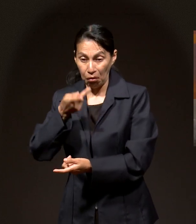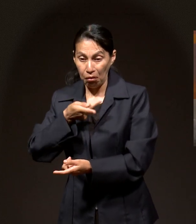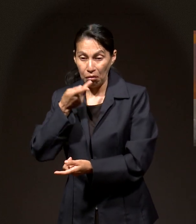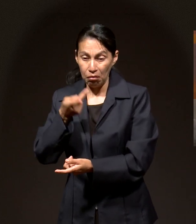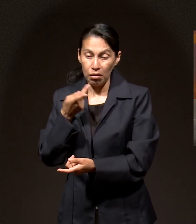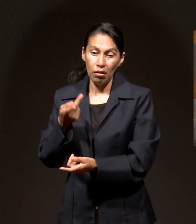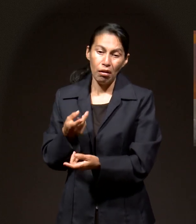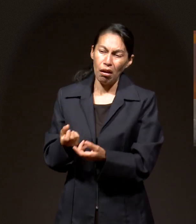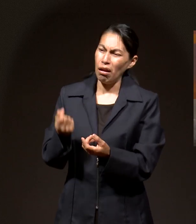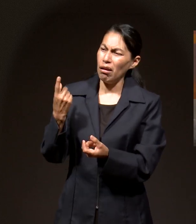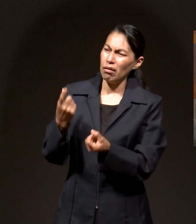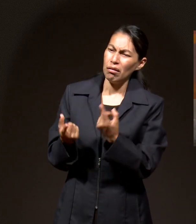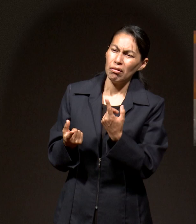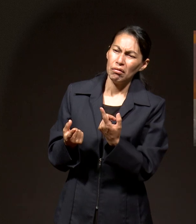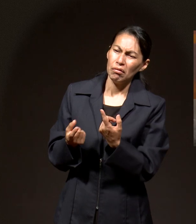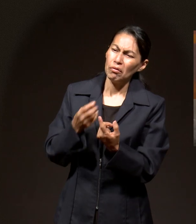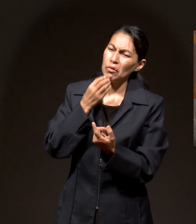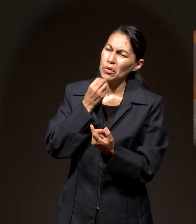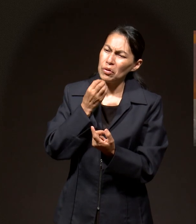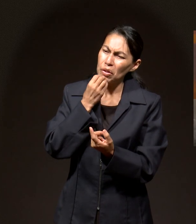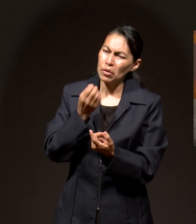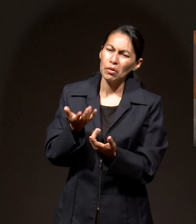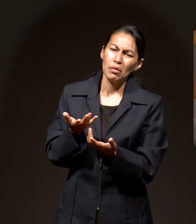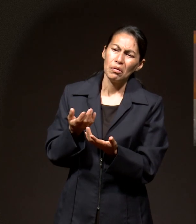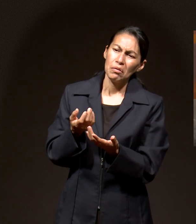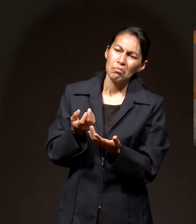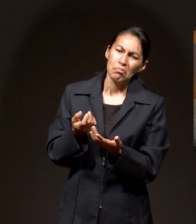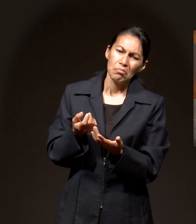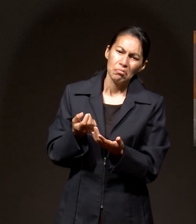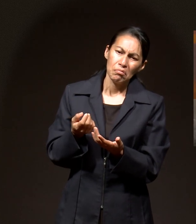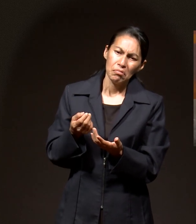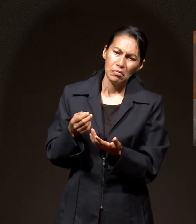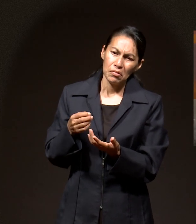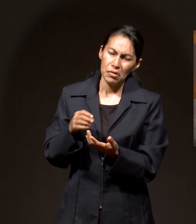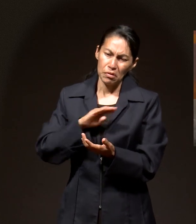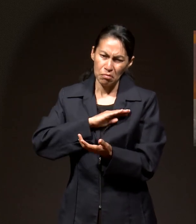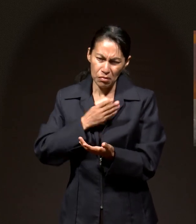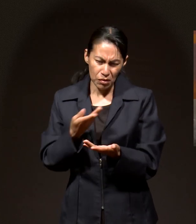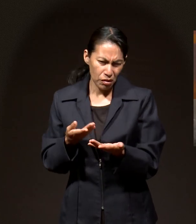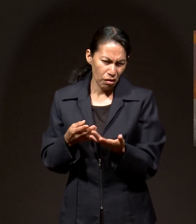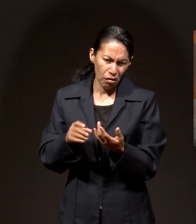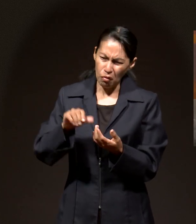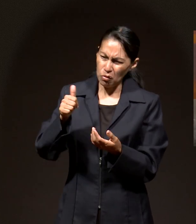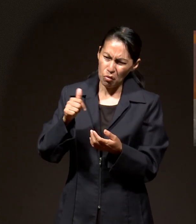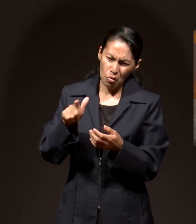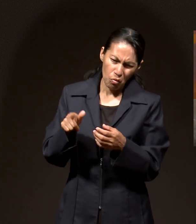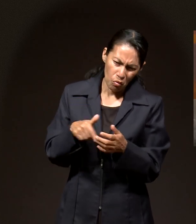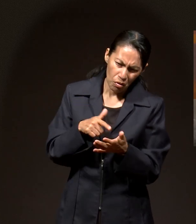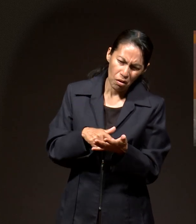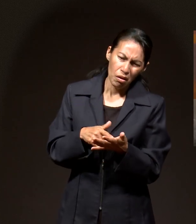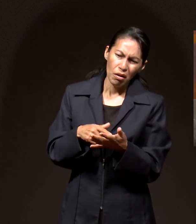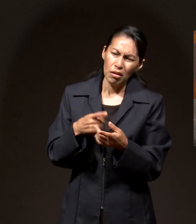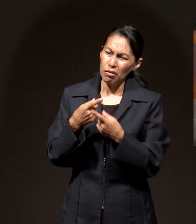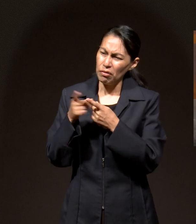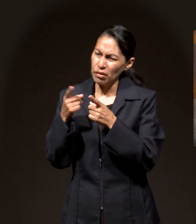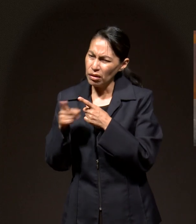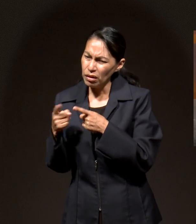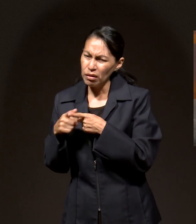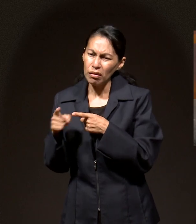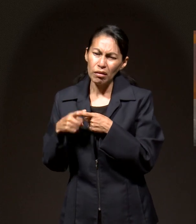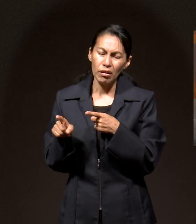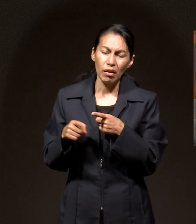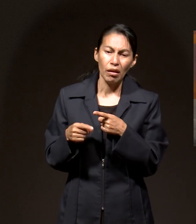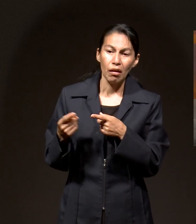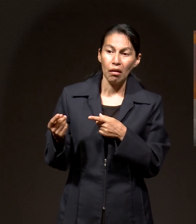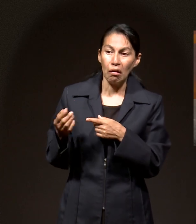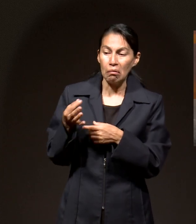judío que viene de Sudamérica o de España y se encuentra igual que yo, es solo, acaba de llegar